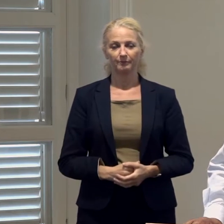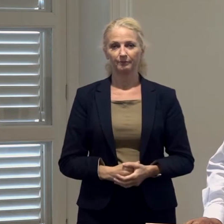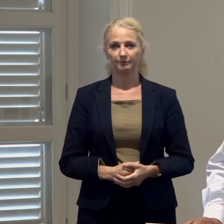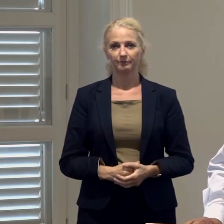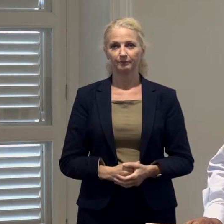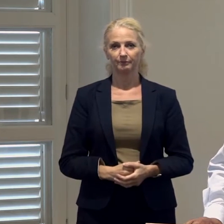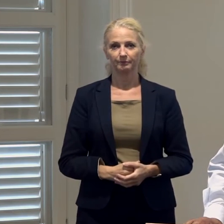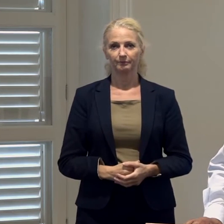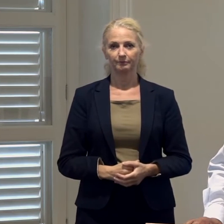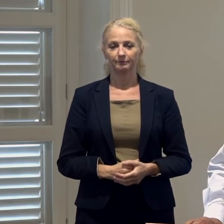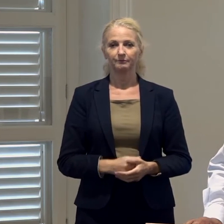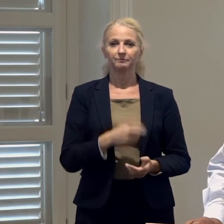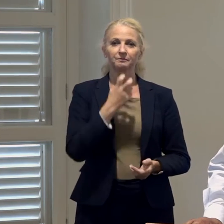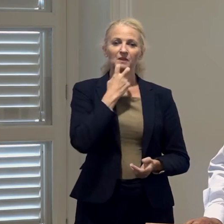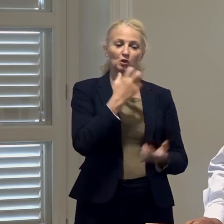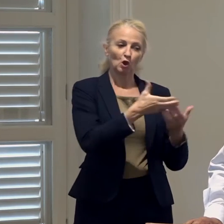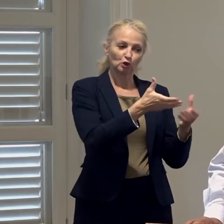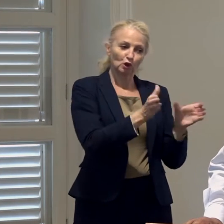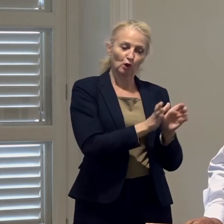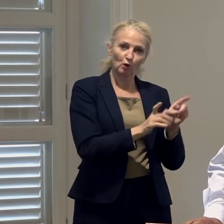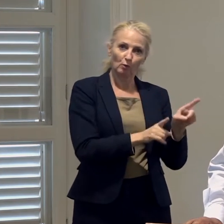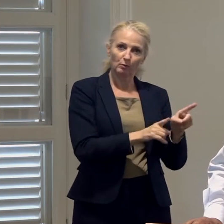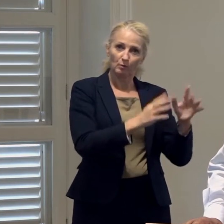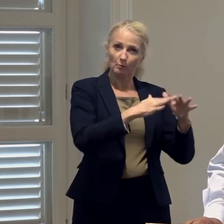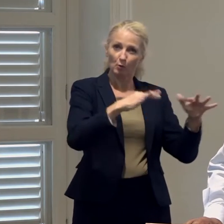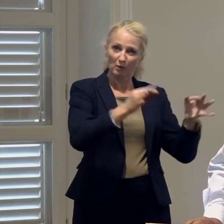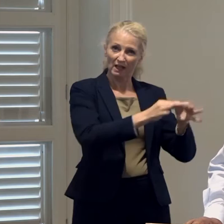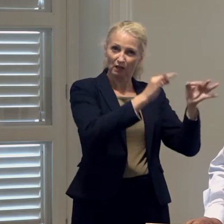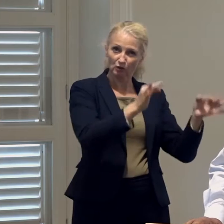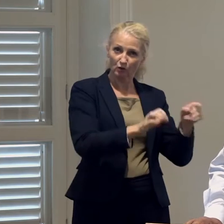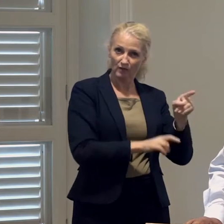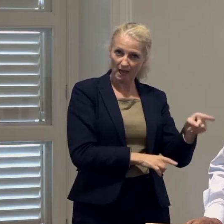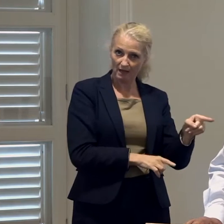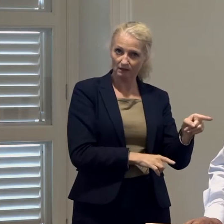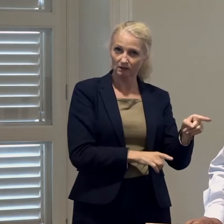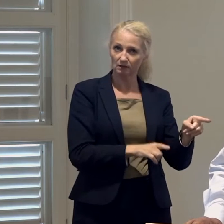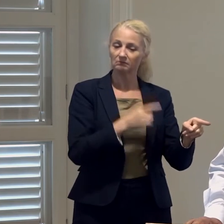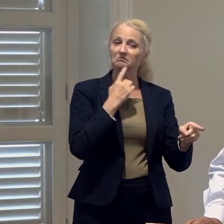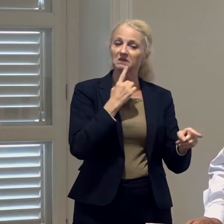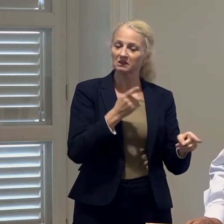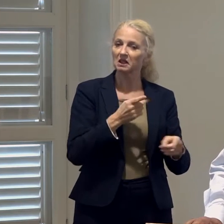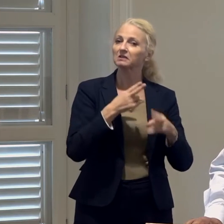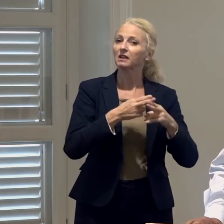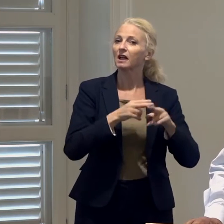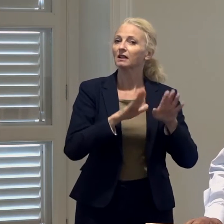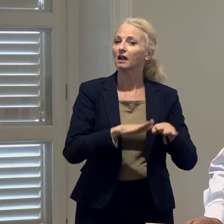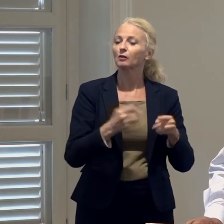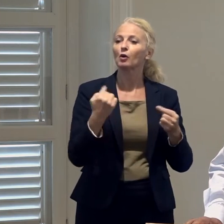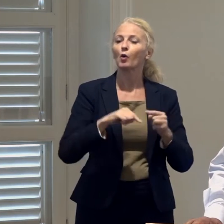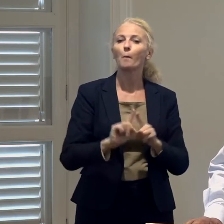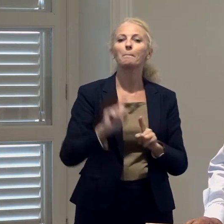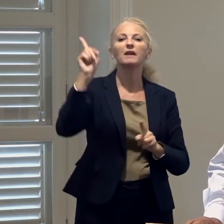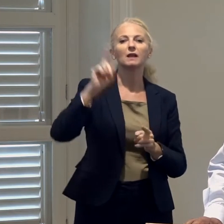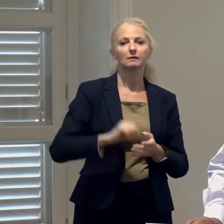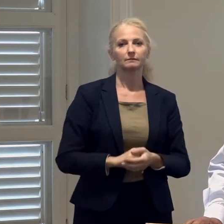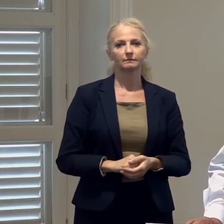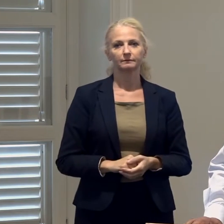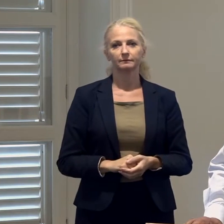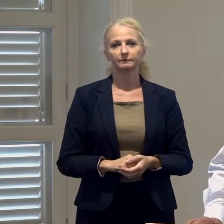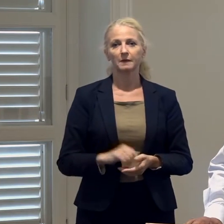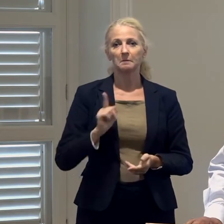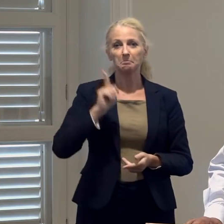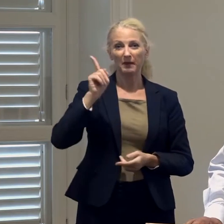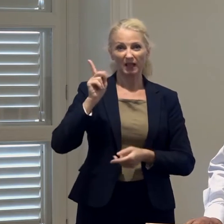Publieke gezondheid houdt er rekening mee dat wij weer een piek krijgen in het aantal besmettingen. Een